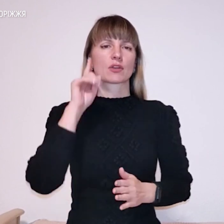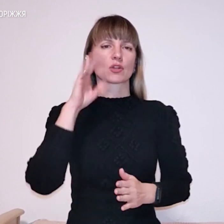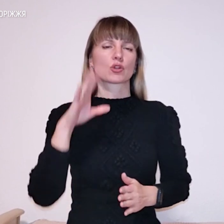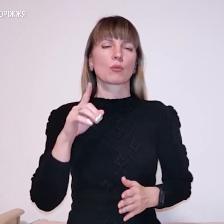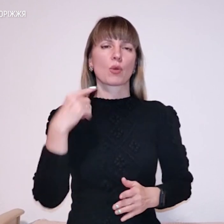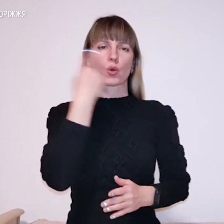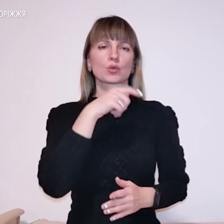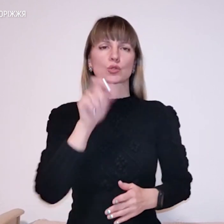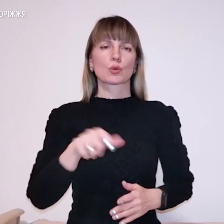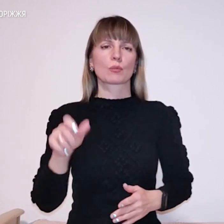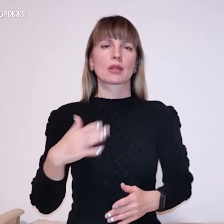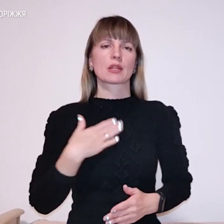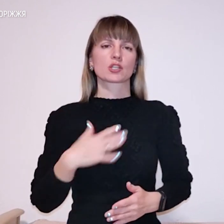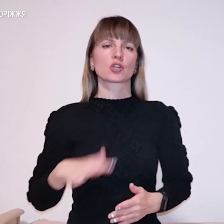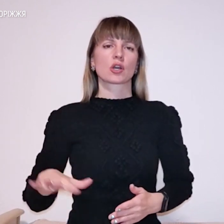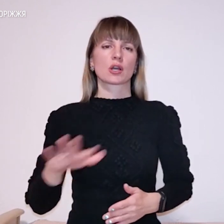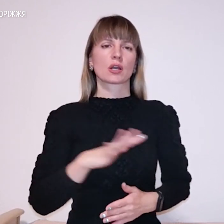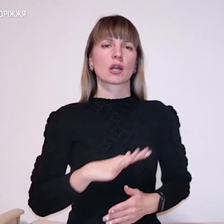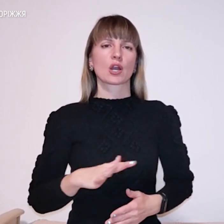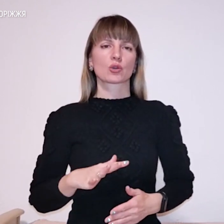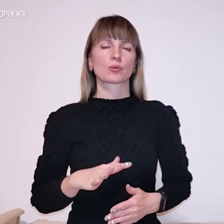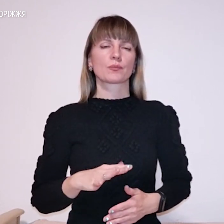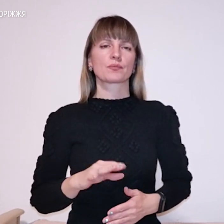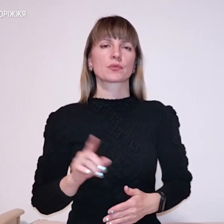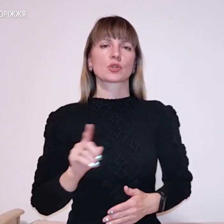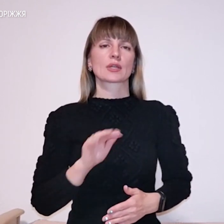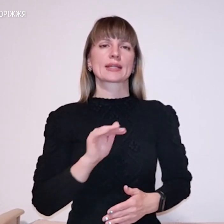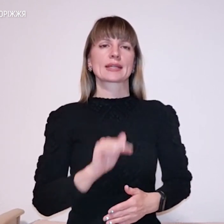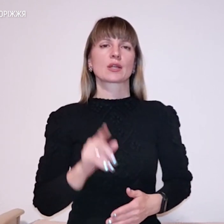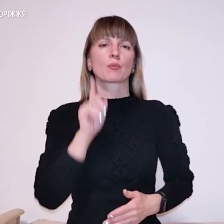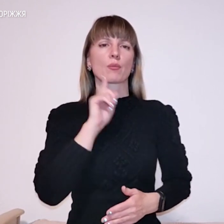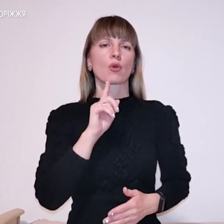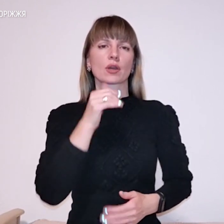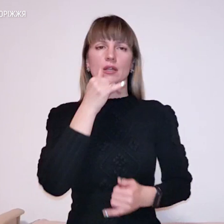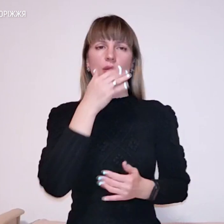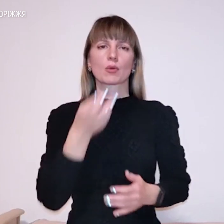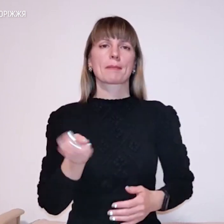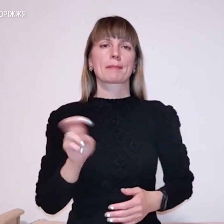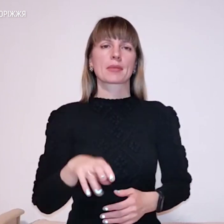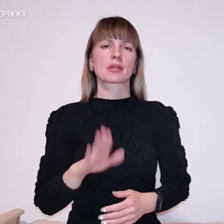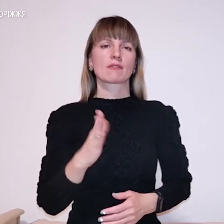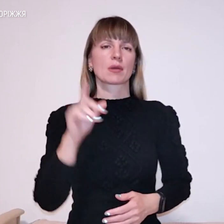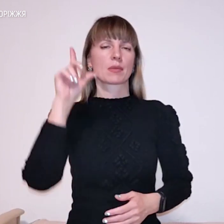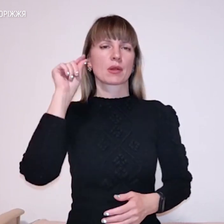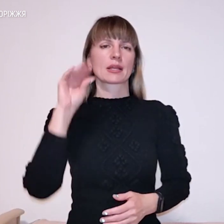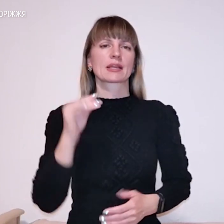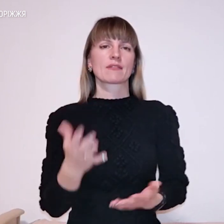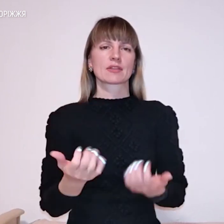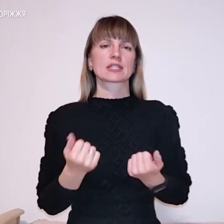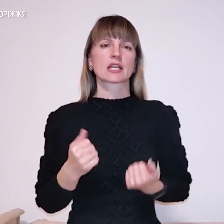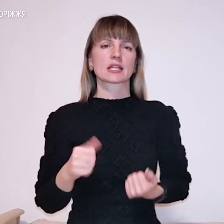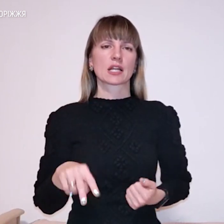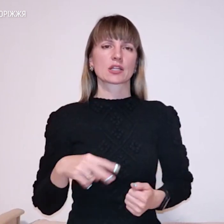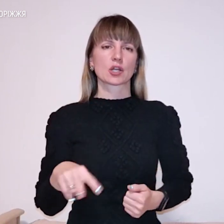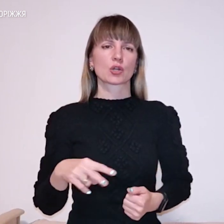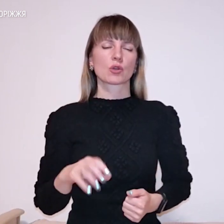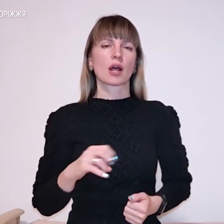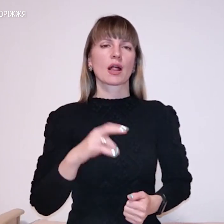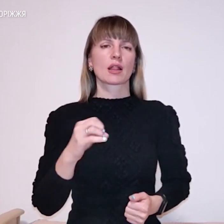Ну, звичайно, що діти поки що не можуть прийти в бібліотеку і взяти літературу. Але ми